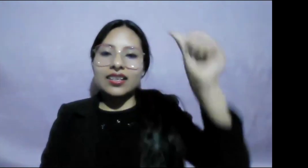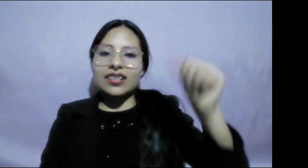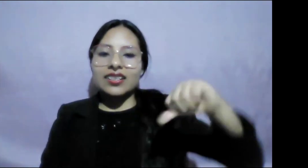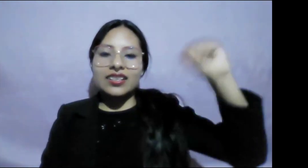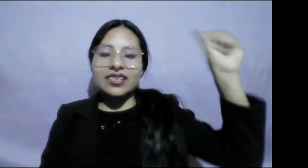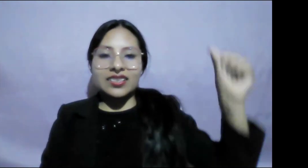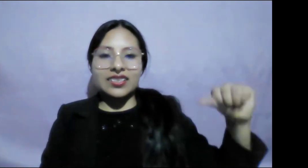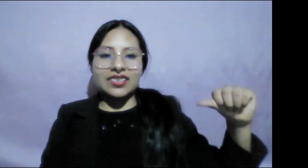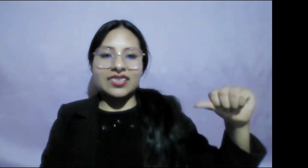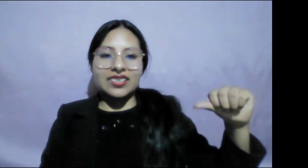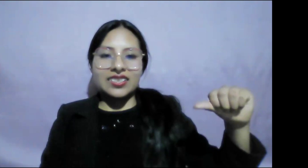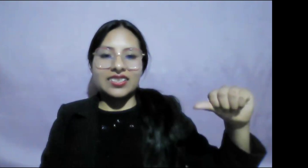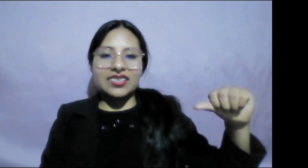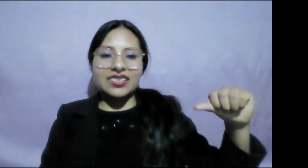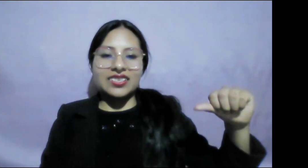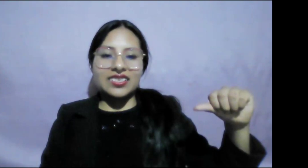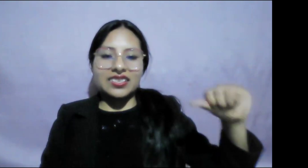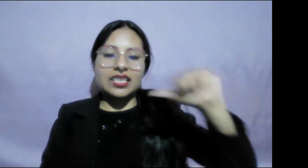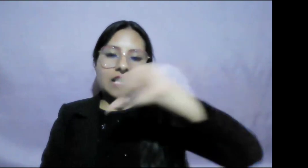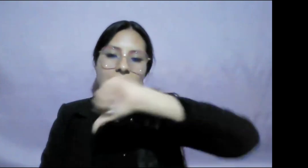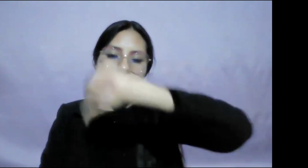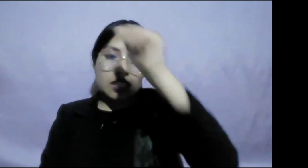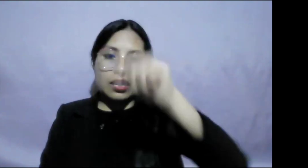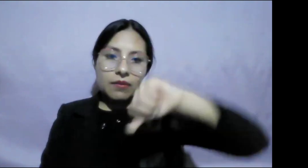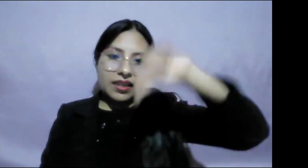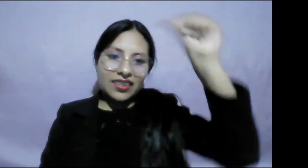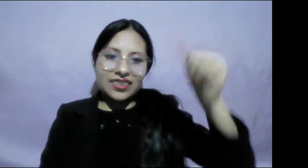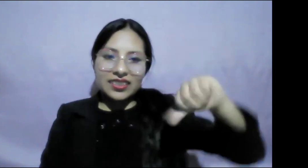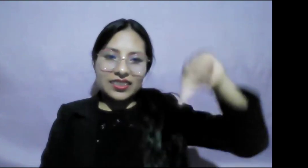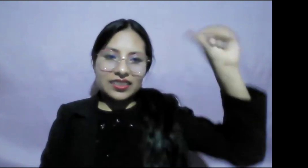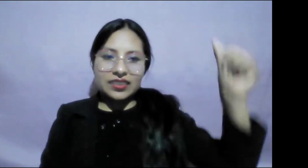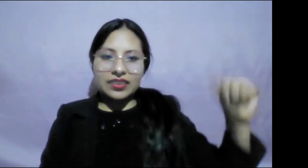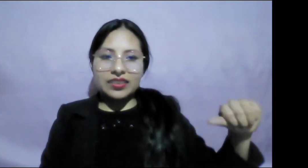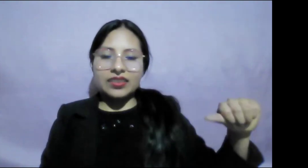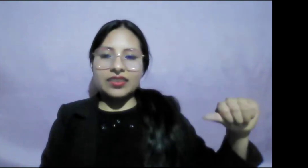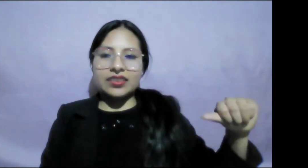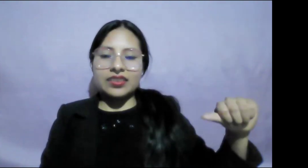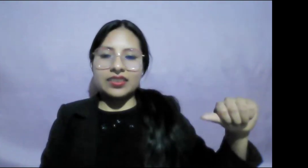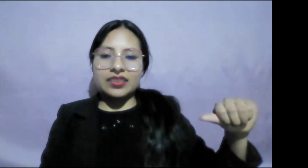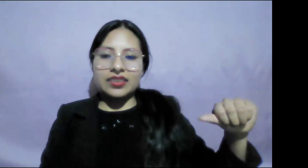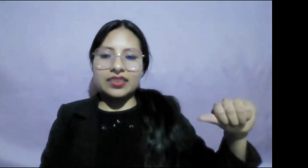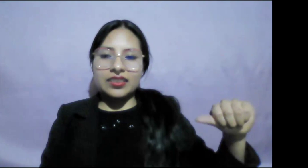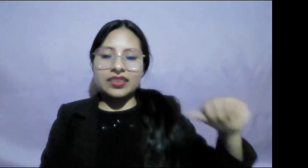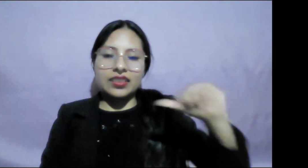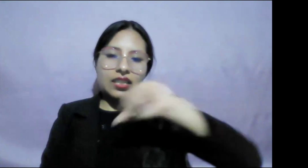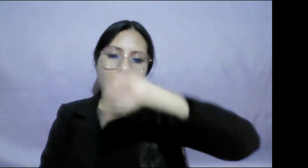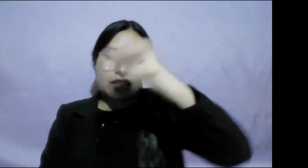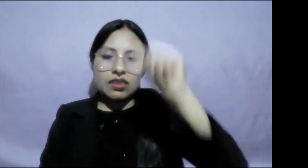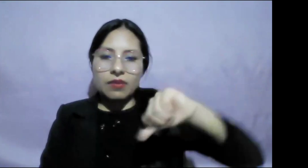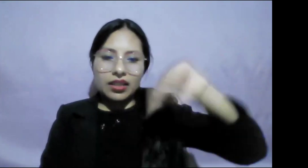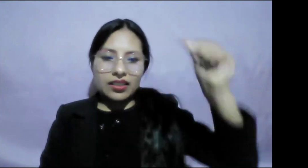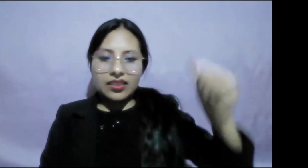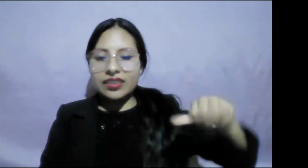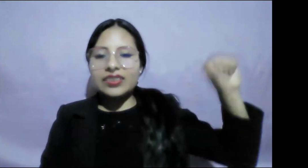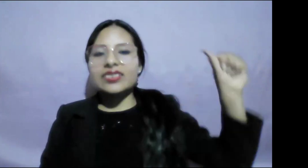cucara por lo tanto lo hacemos también un poquito arriba Sí ancash ahí